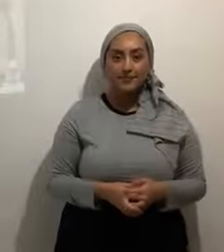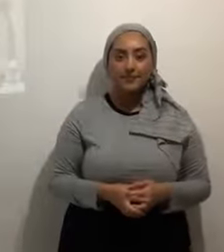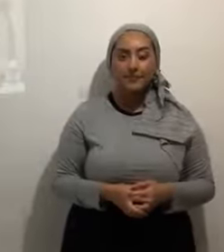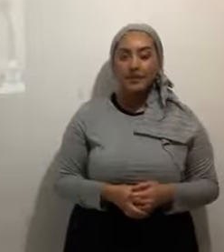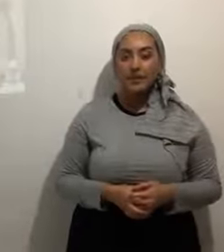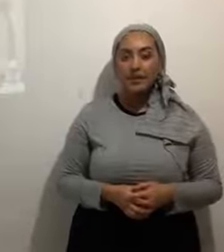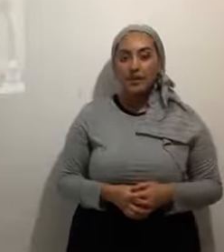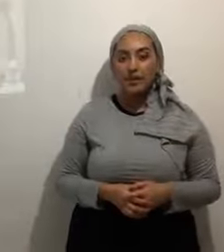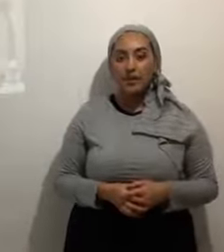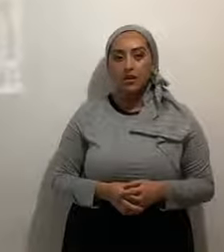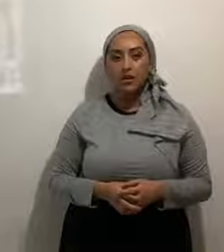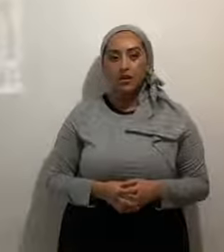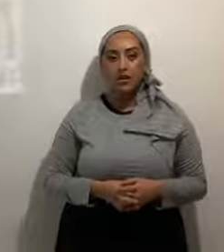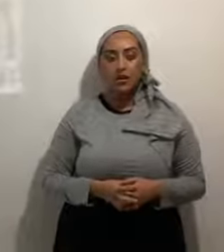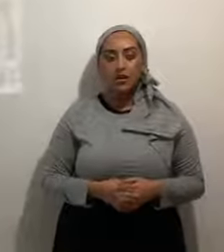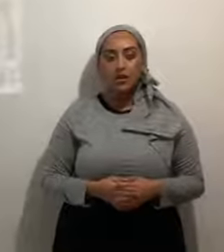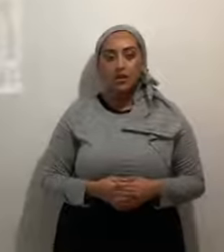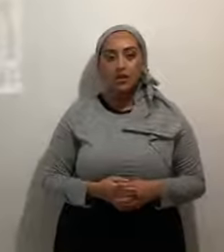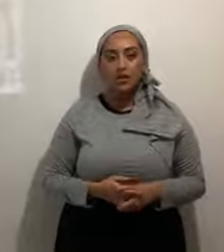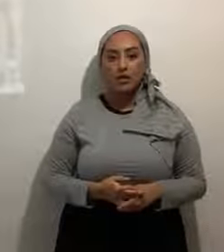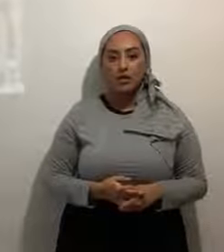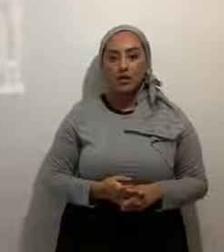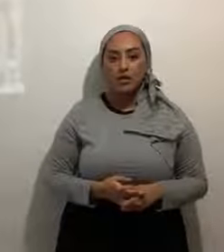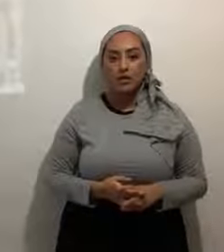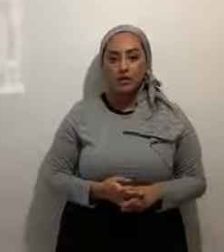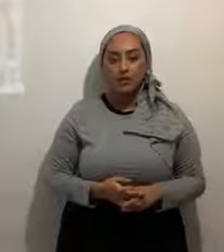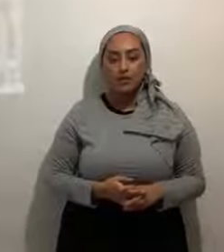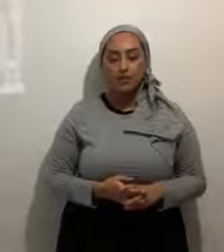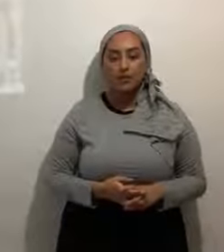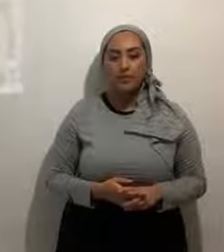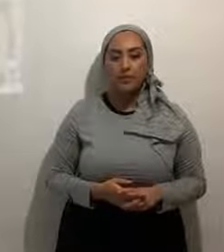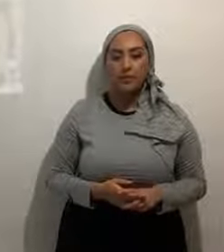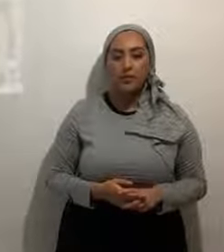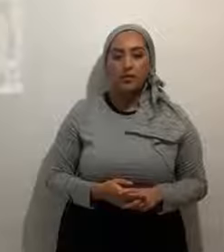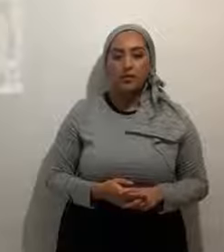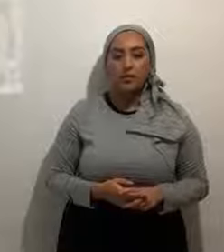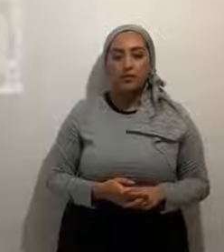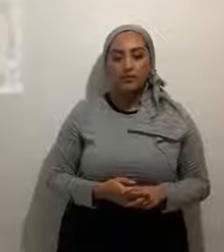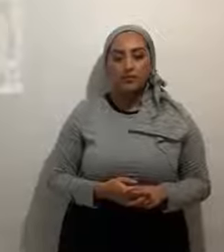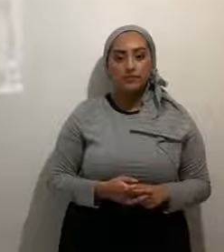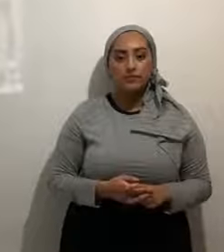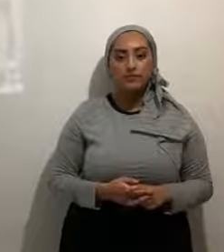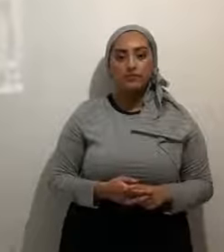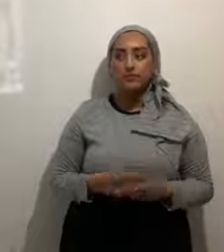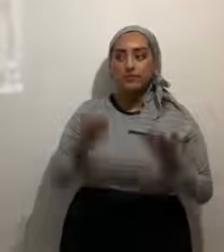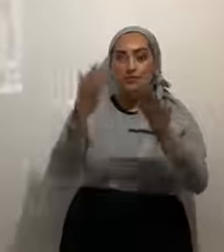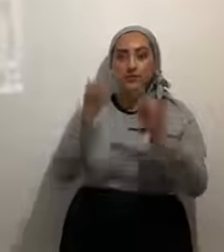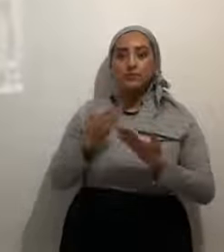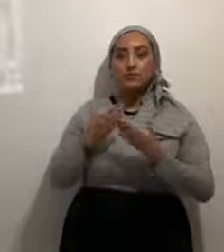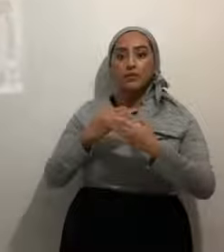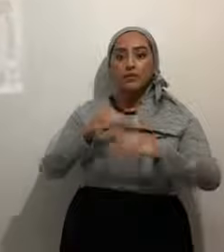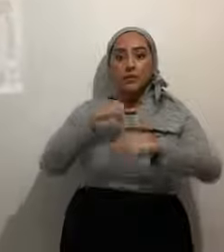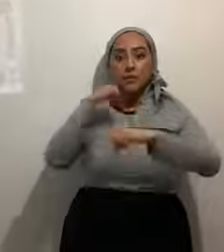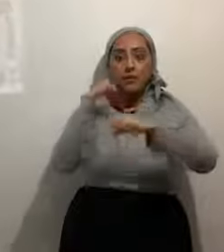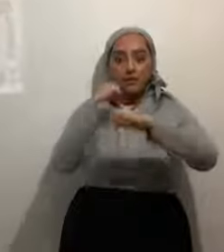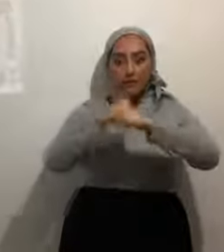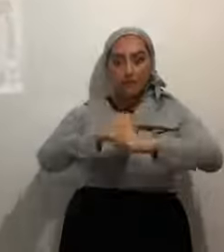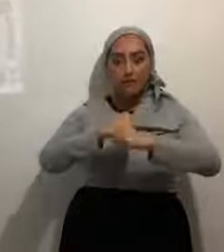Aitem Lamot Re'alagleja, Ayamun Shmoreja. Y en el Oyaún Belo